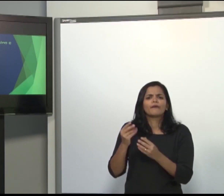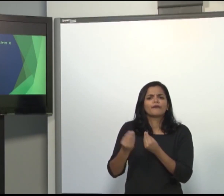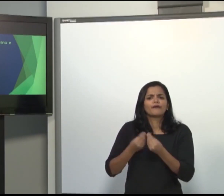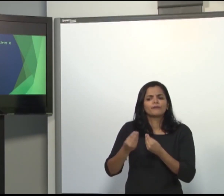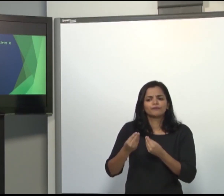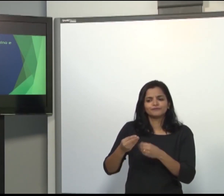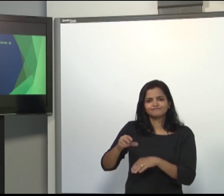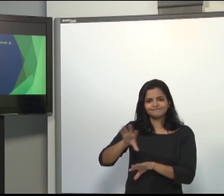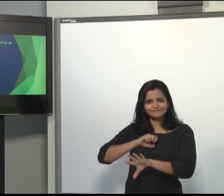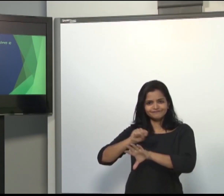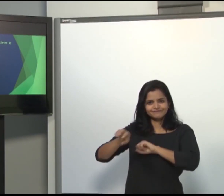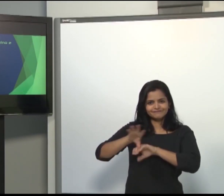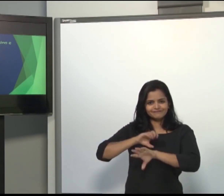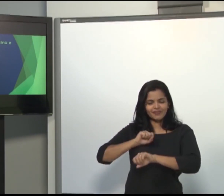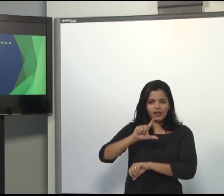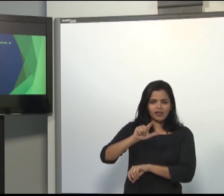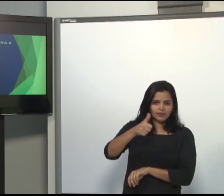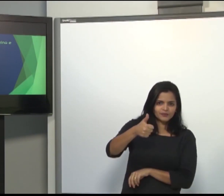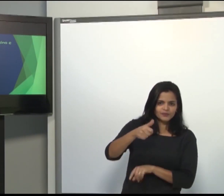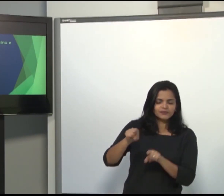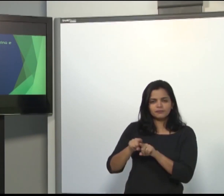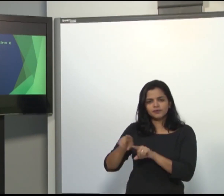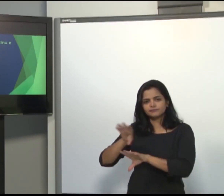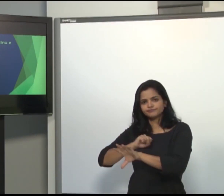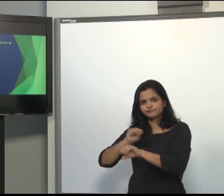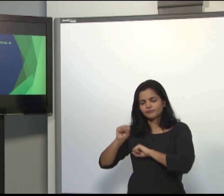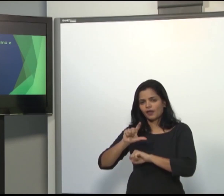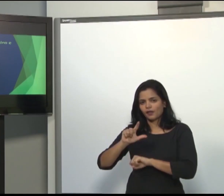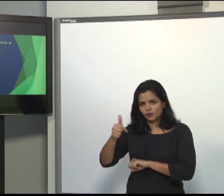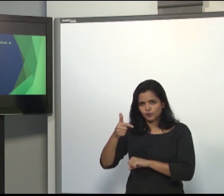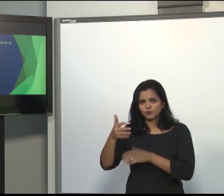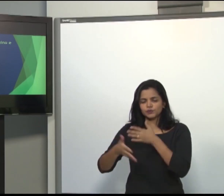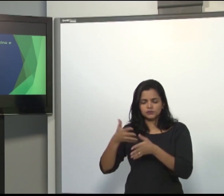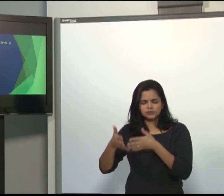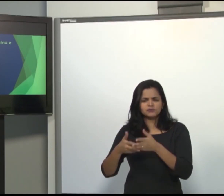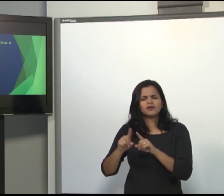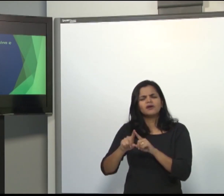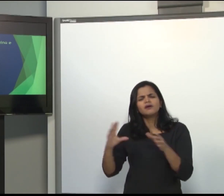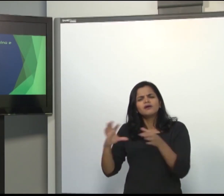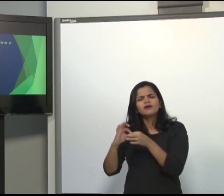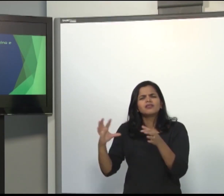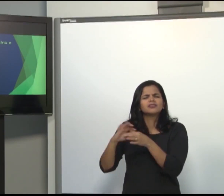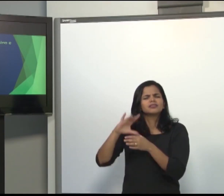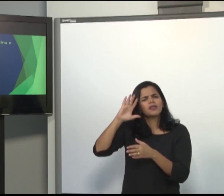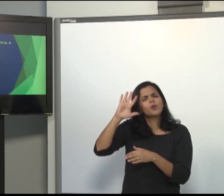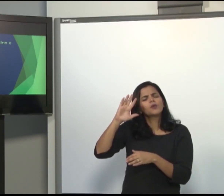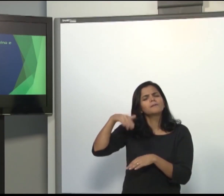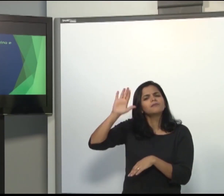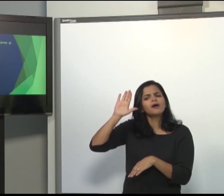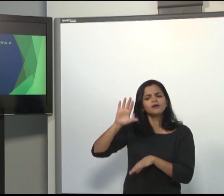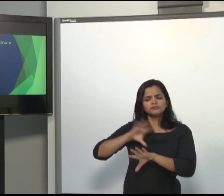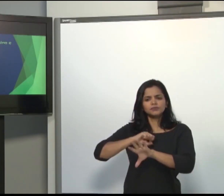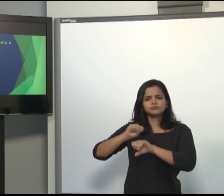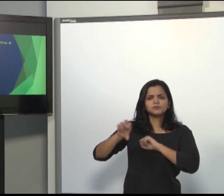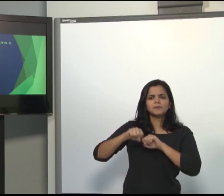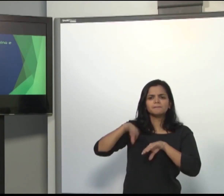e também sobre a aquisição da primeira língua e segunda língua. Então, falamos sobre algumas teorias